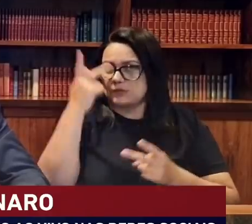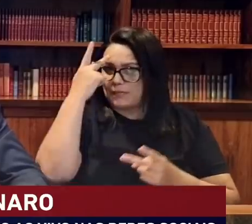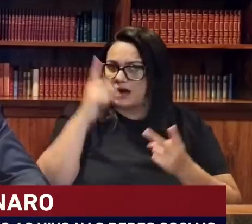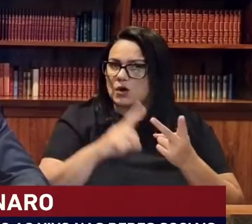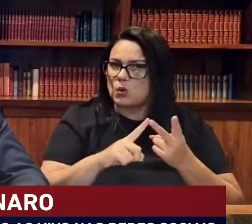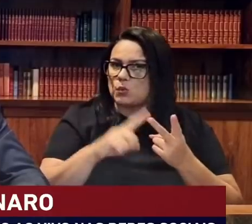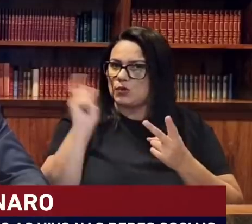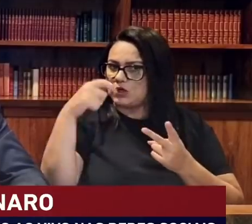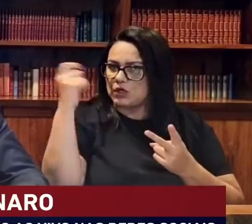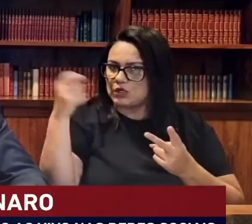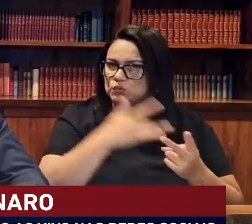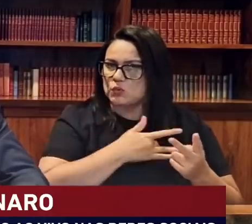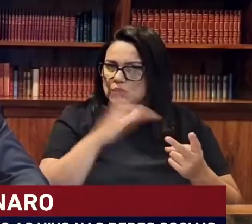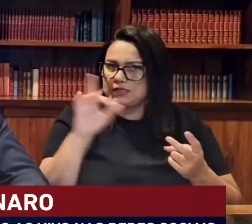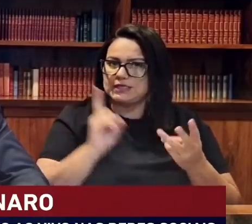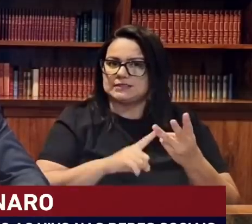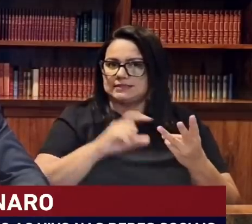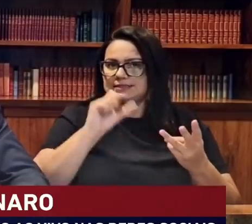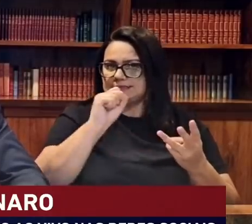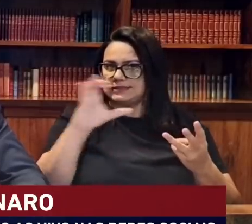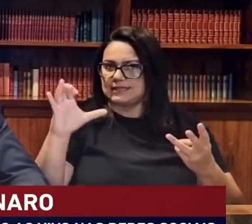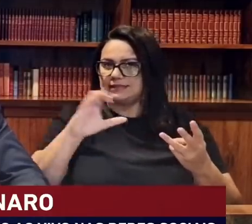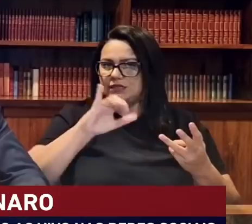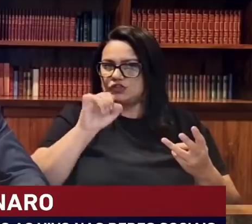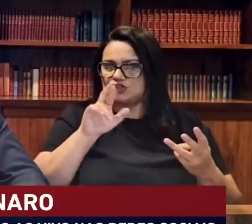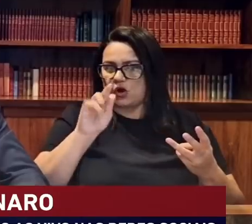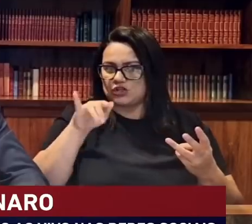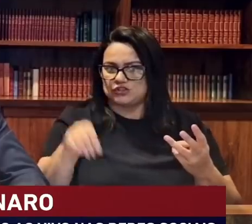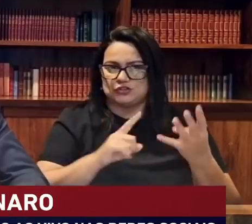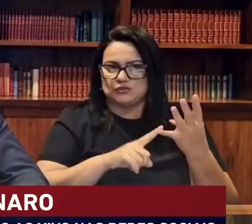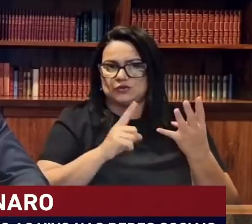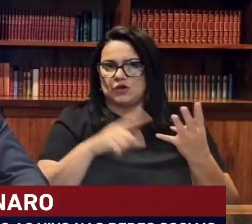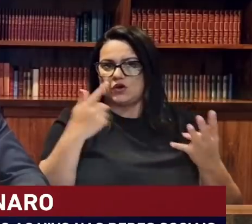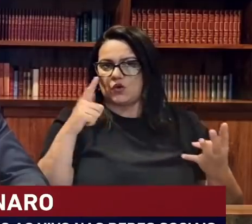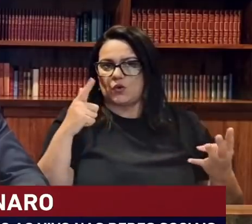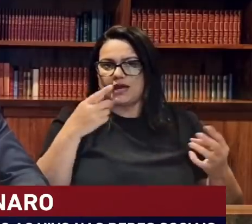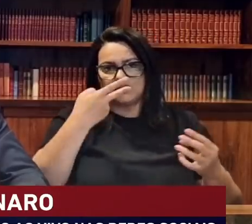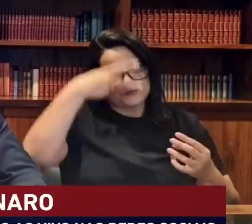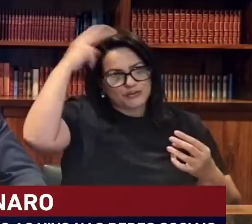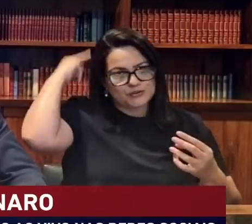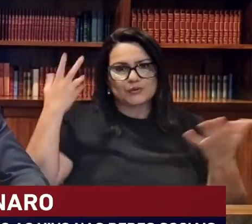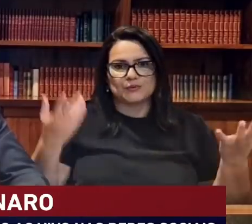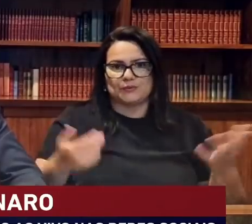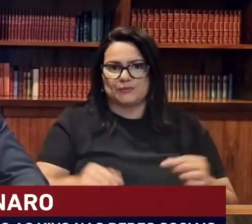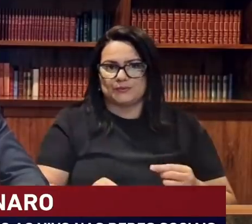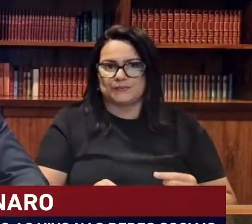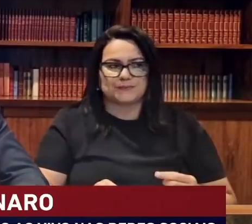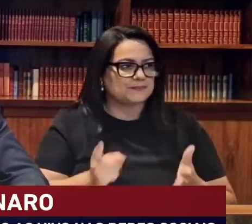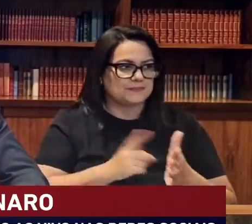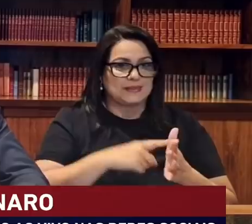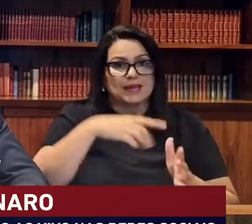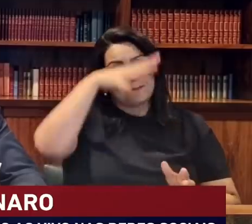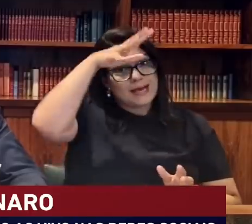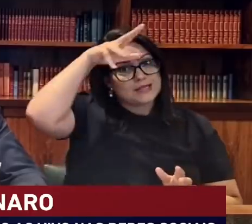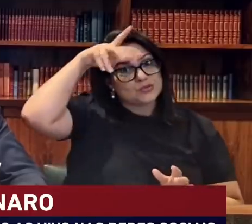Onix, Santa Catarina do Jorginho Melo, Goiás, do Major Vitor Hugo, Mato Grosso,